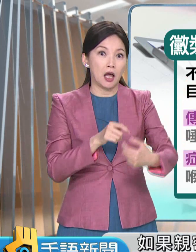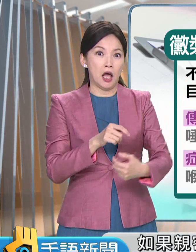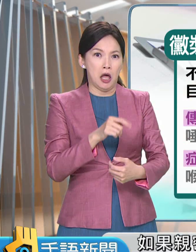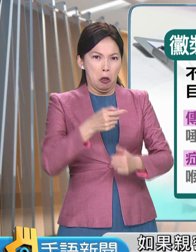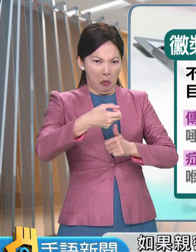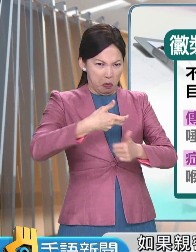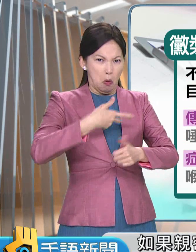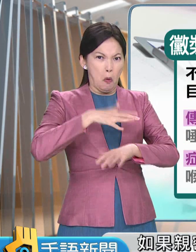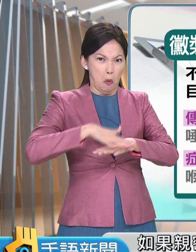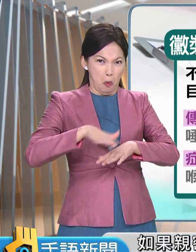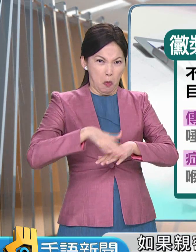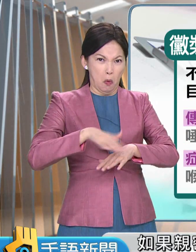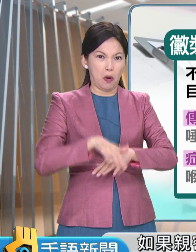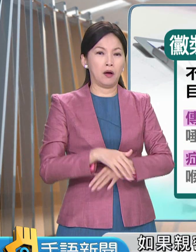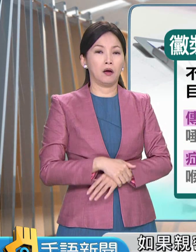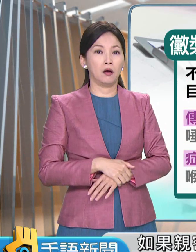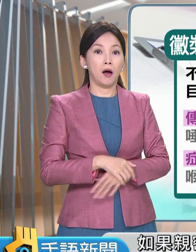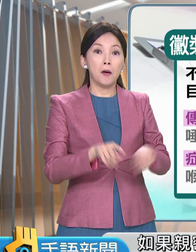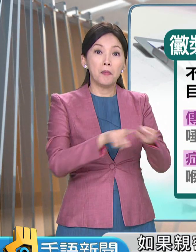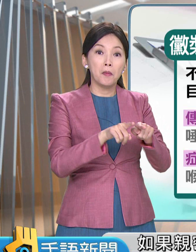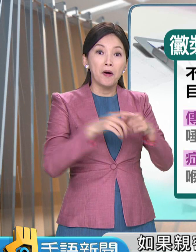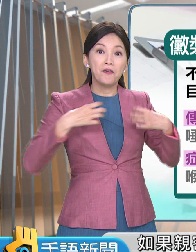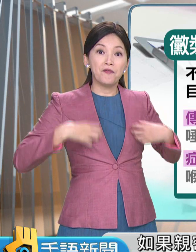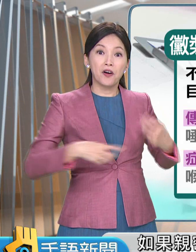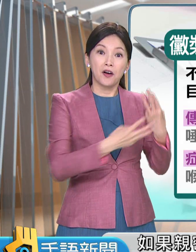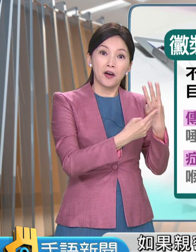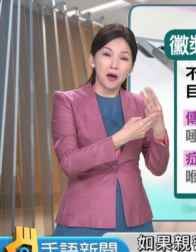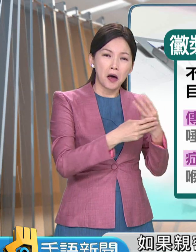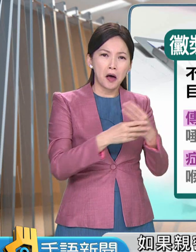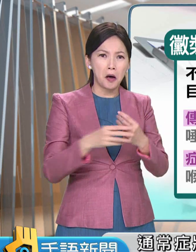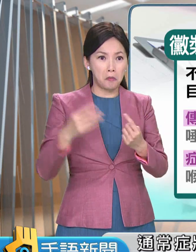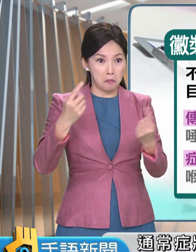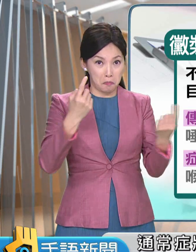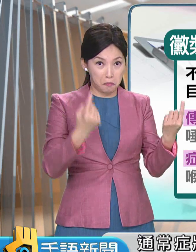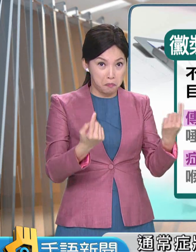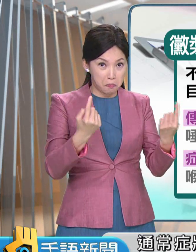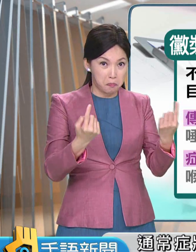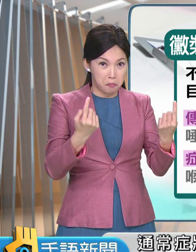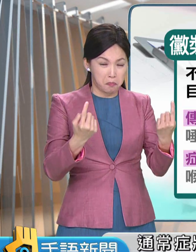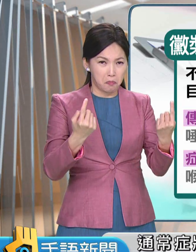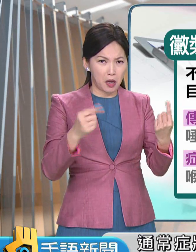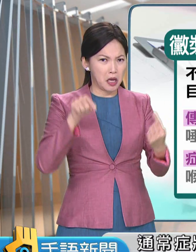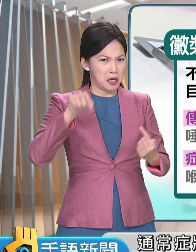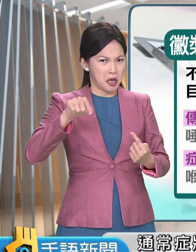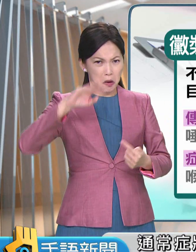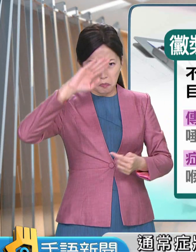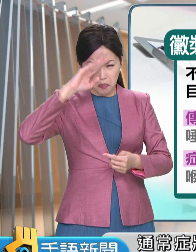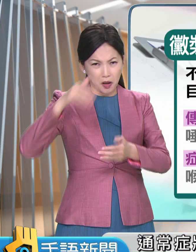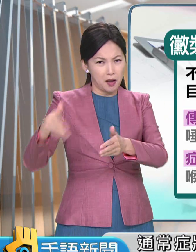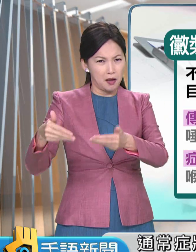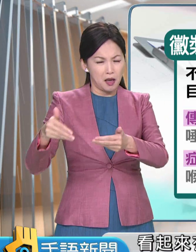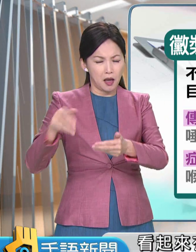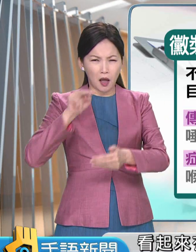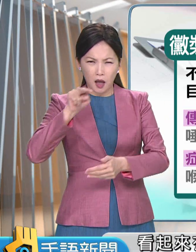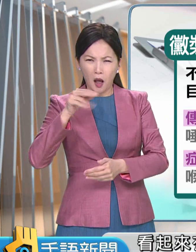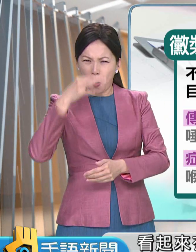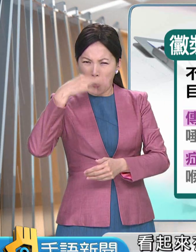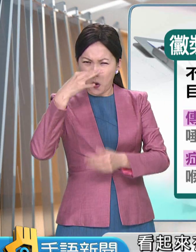触相当容易受到感染，通常症状较一般的肺炎轻微，看起来有点像